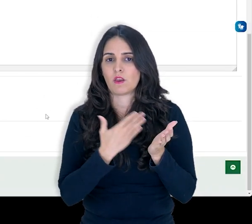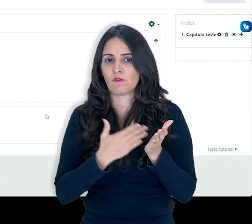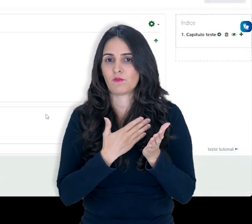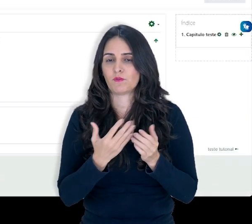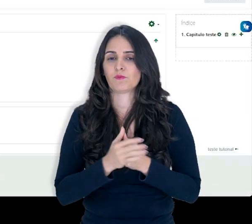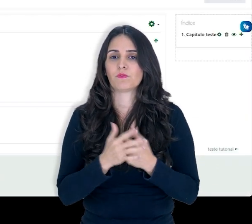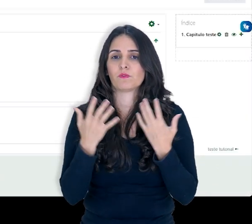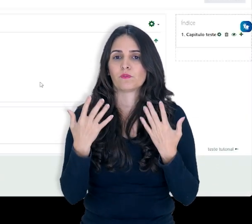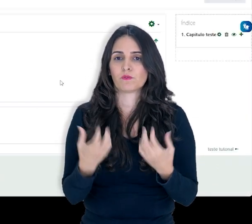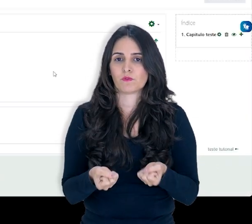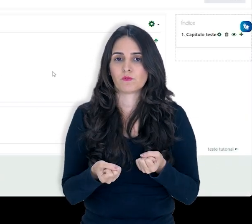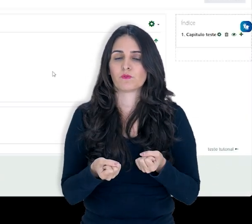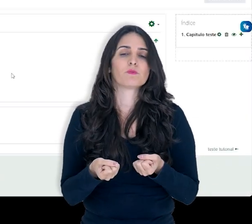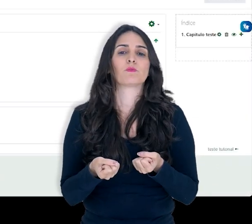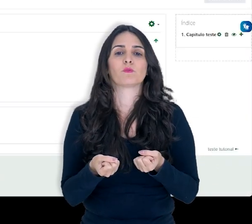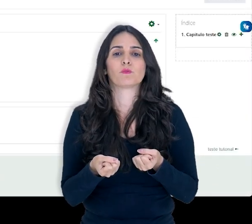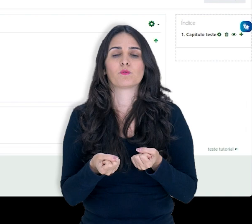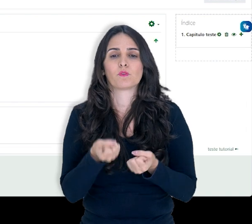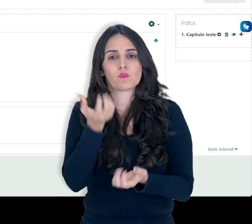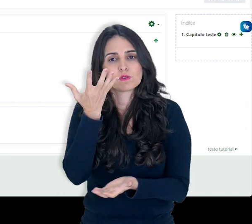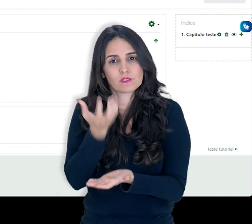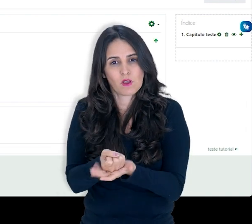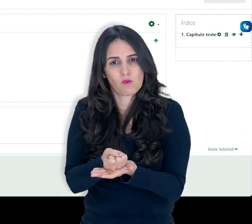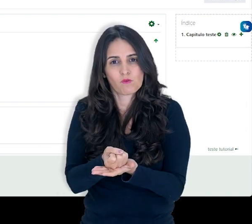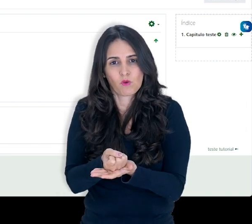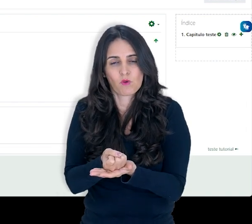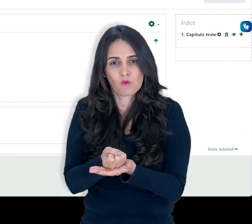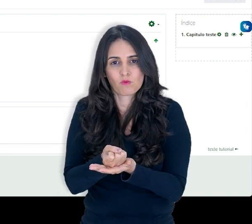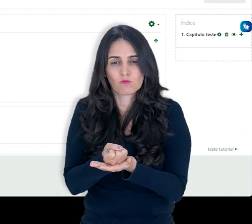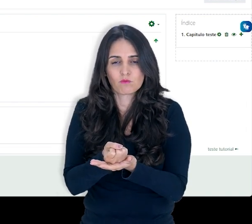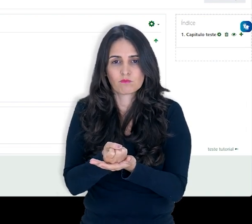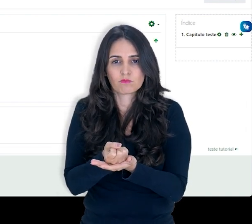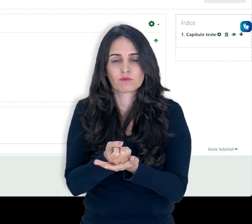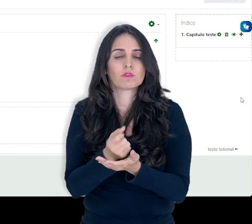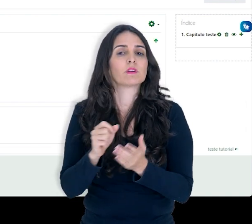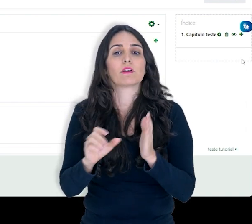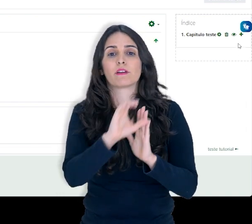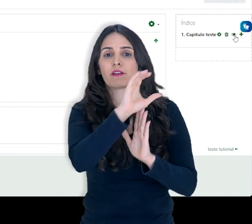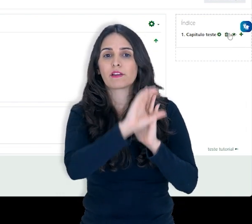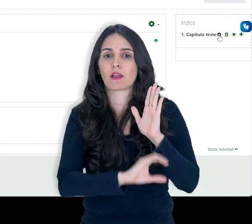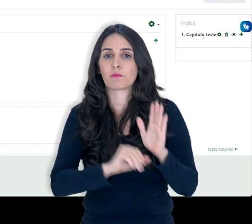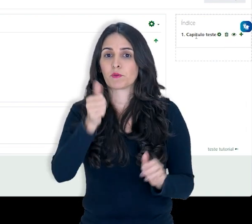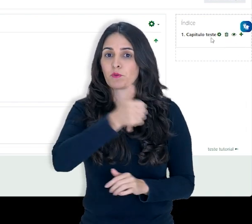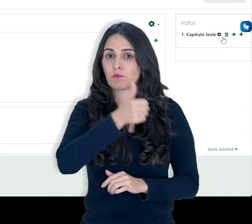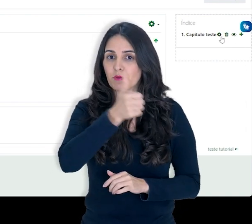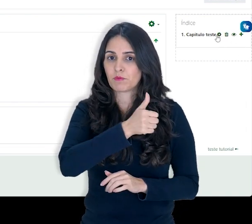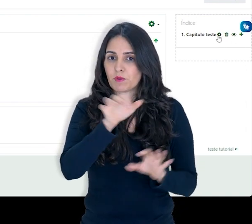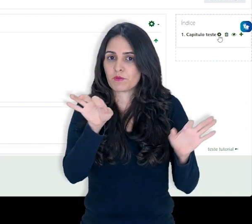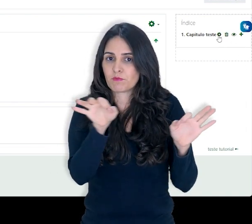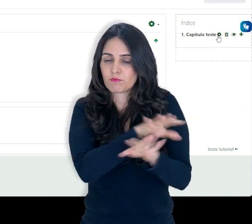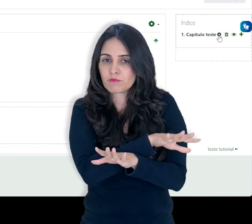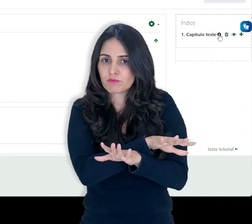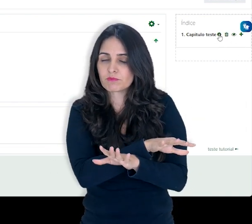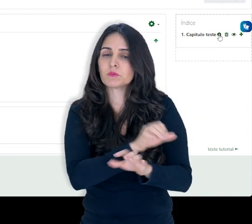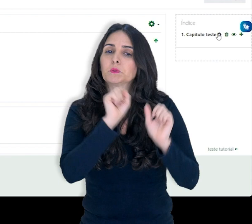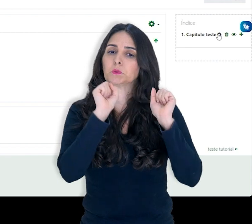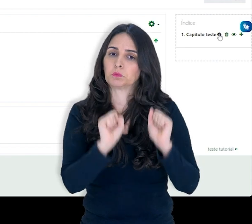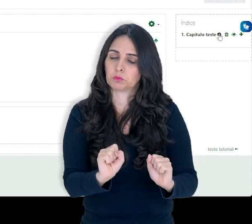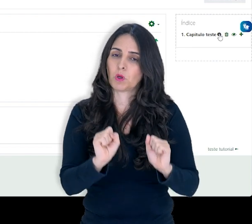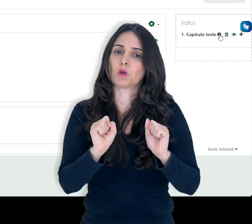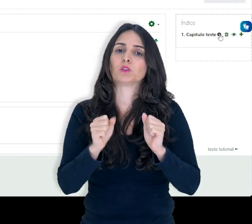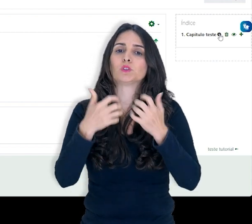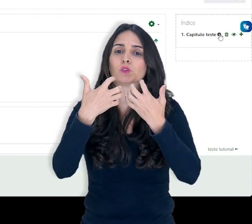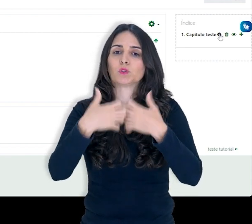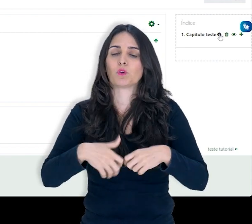salvamos e a partir do momento que Nós criamos o primeiro capítulo já é possível então fazer